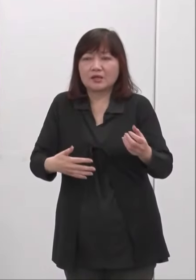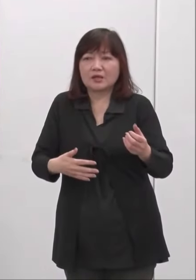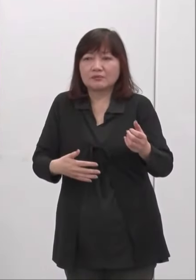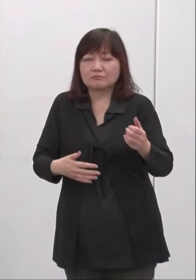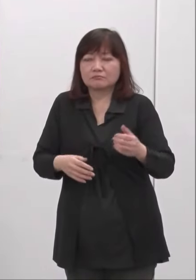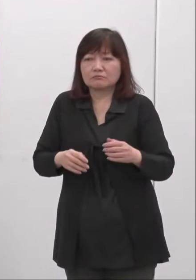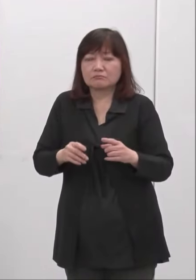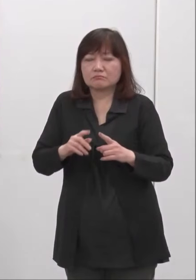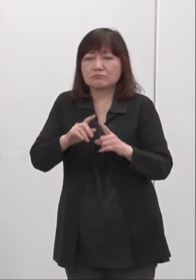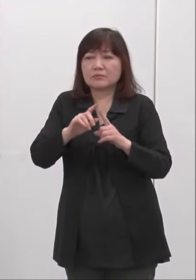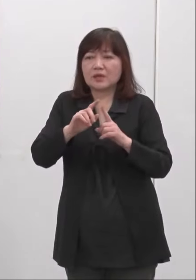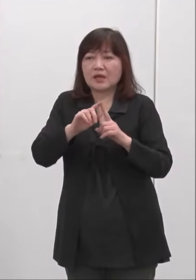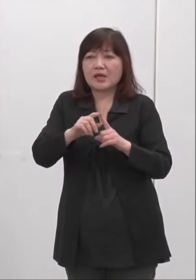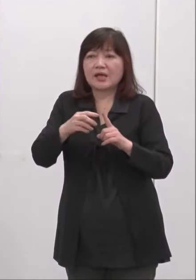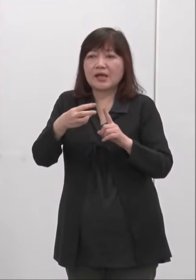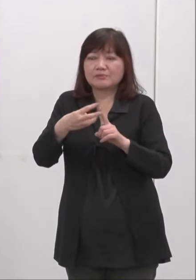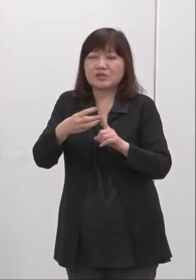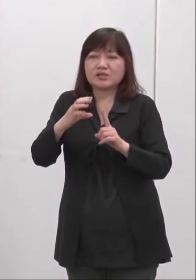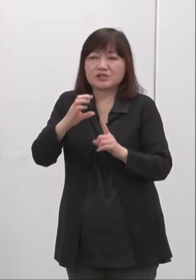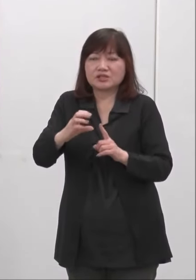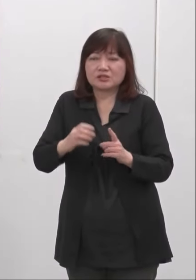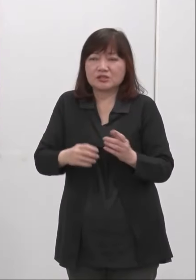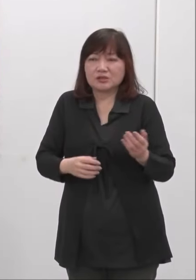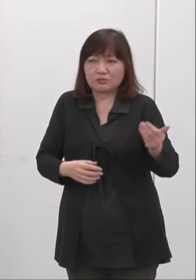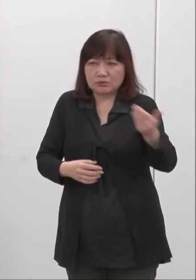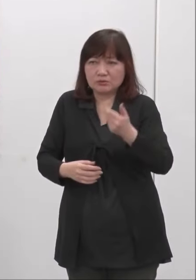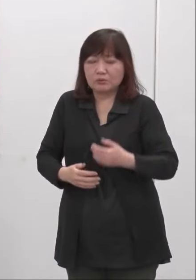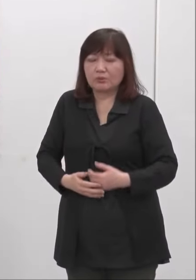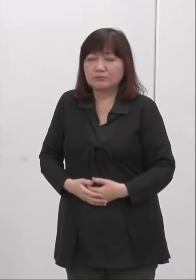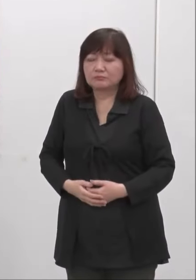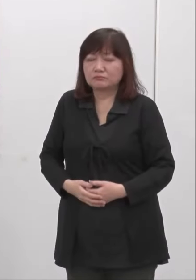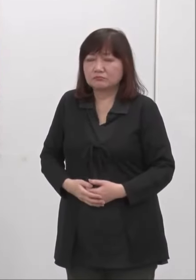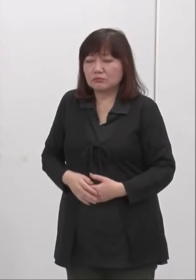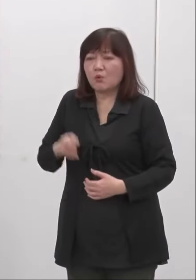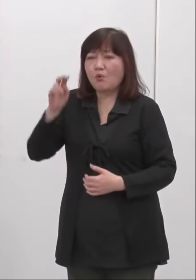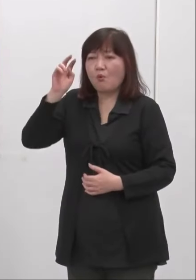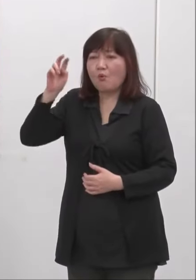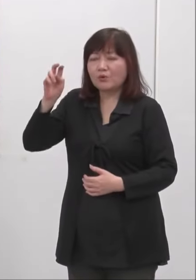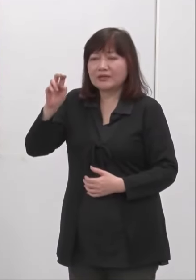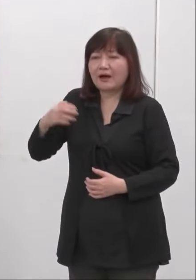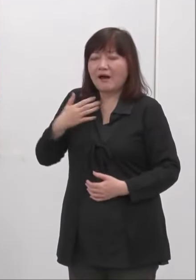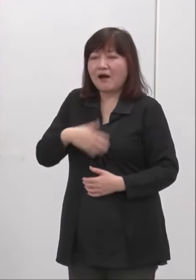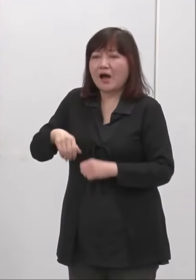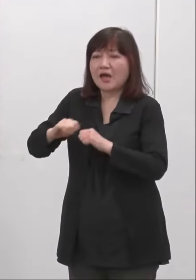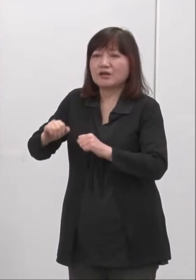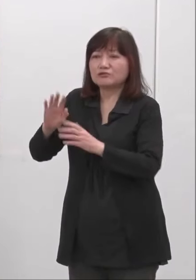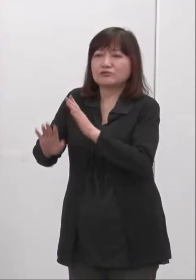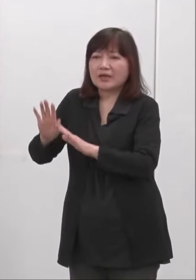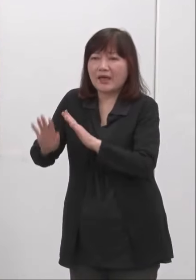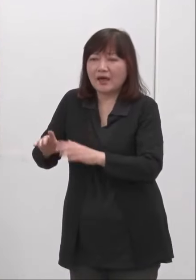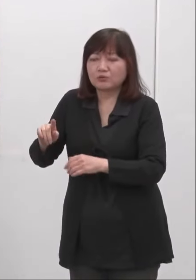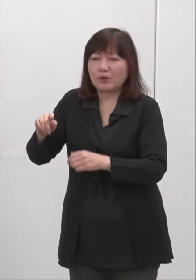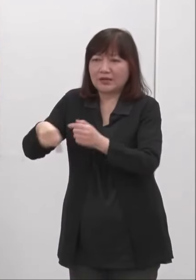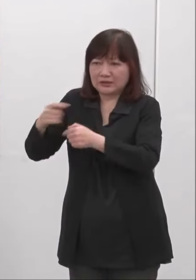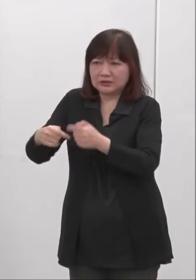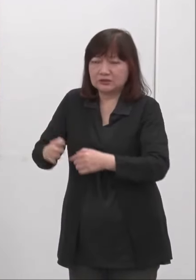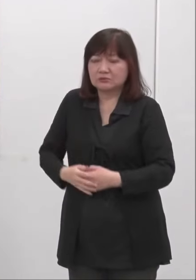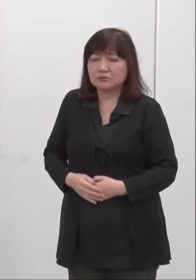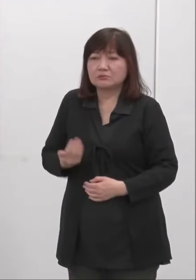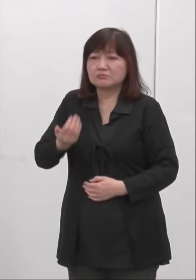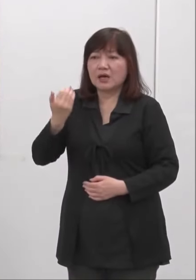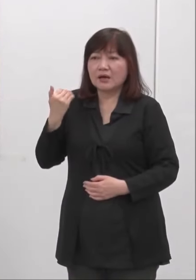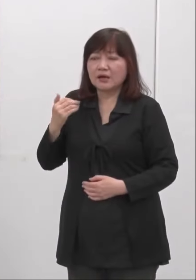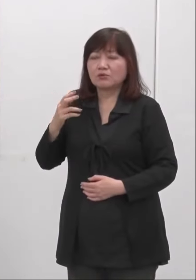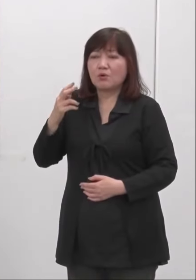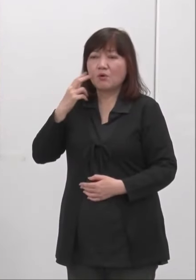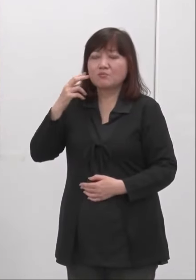ABC テレビの尾崎です、 はい。 ちょっとくどいようなんですけど、先ほどの大阪ヘルスケアパビリオンなんですが、 はい、 松井市長は確か